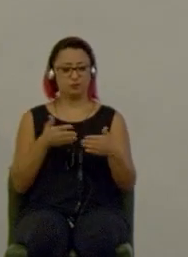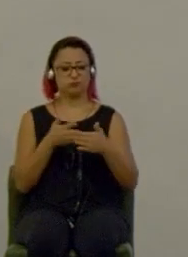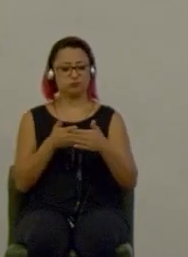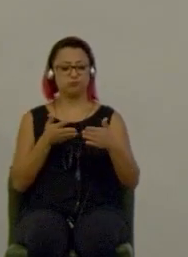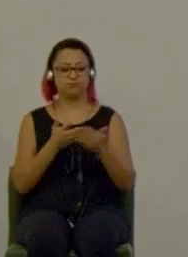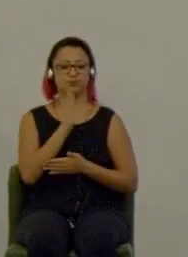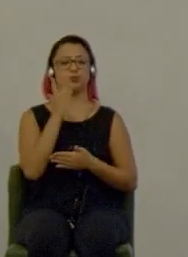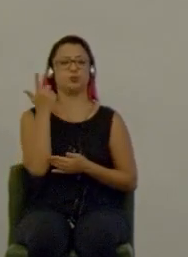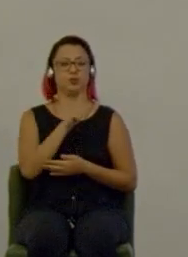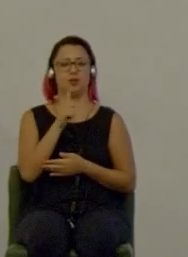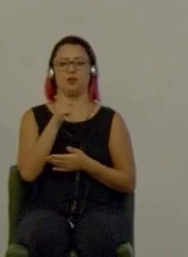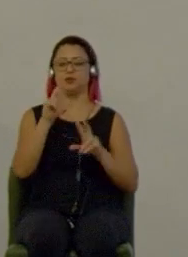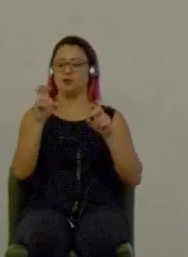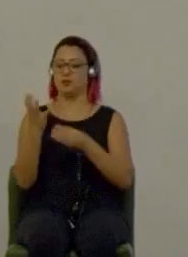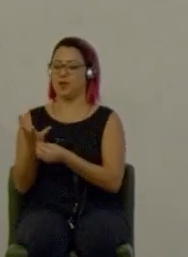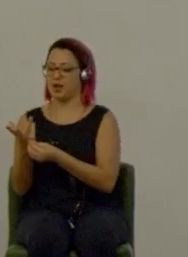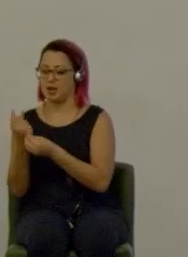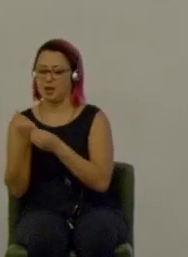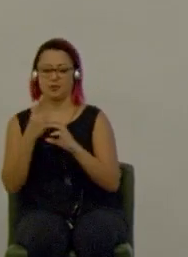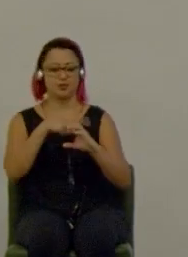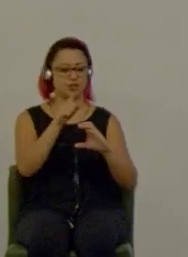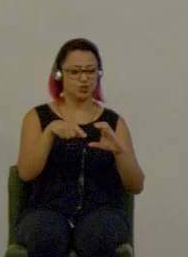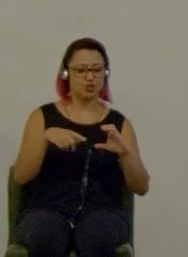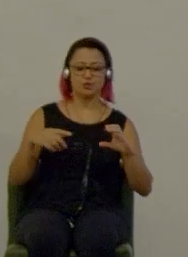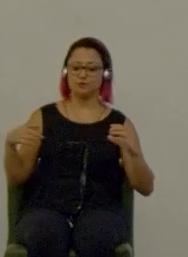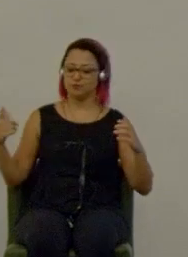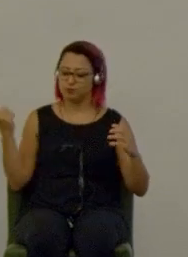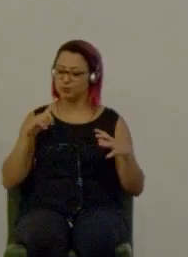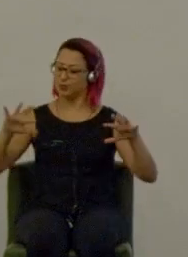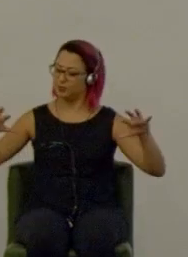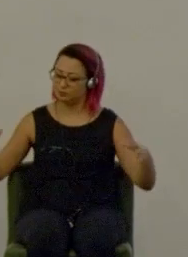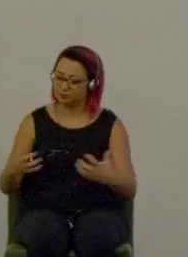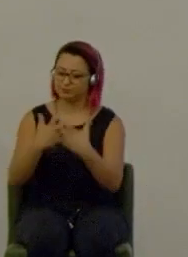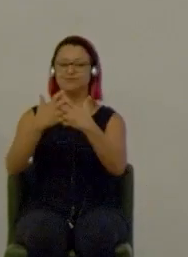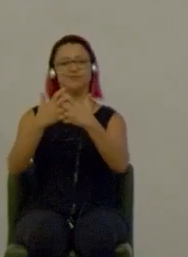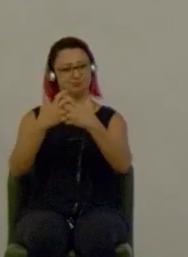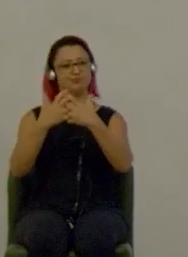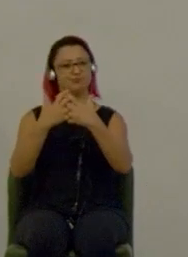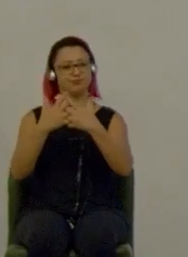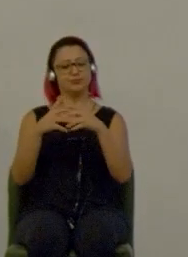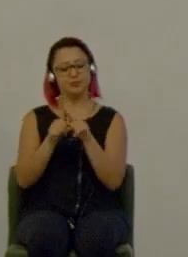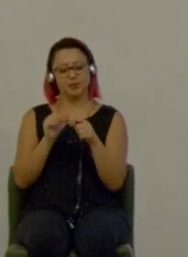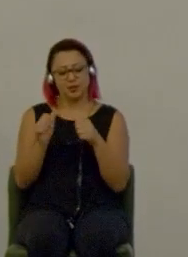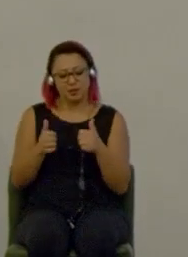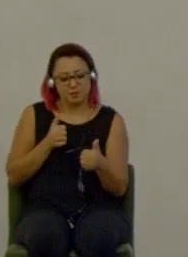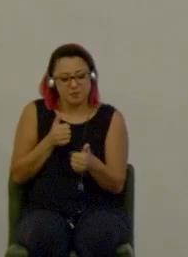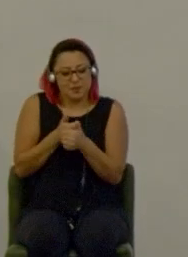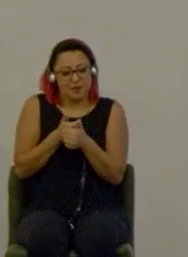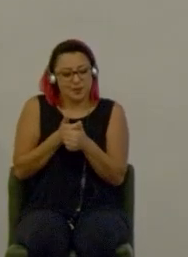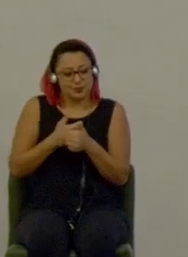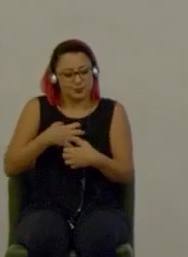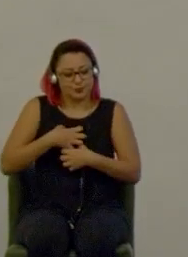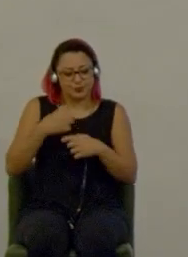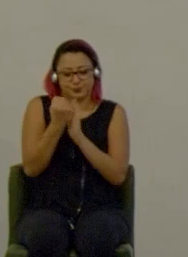une façon de travailler très proche du XVIe ou du XVIIe siècle, où justement pour décrire la terra incognita, il fallait être à la